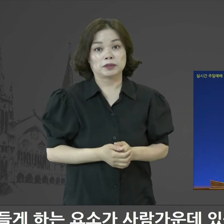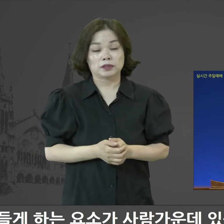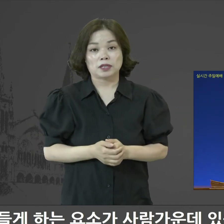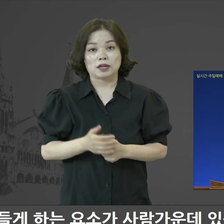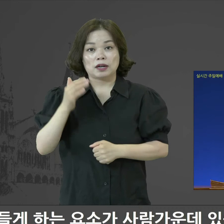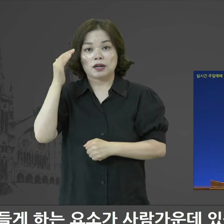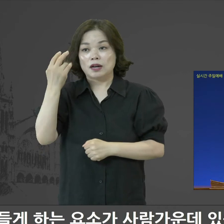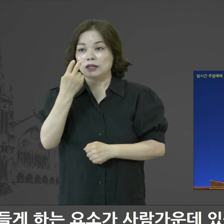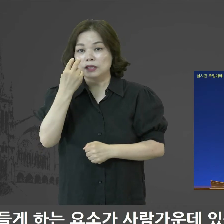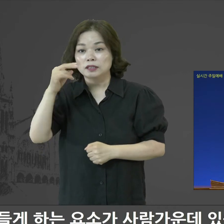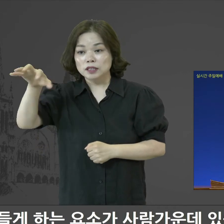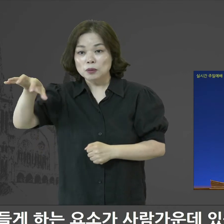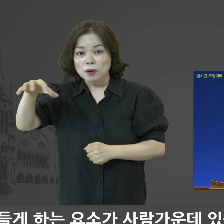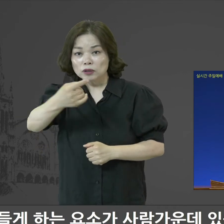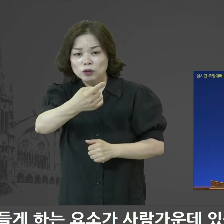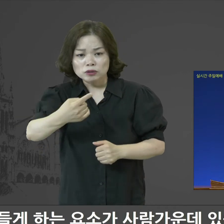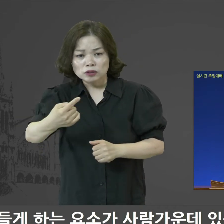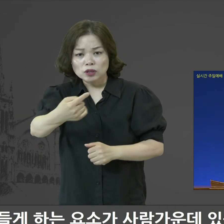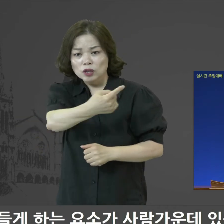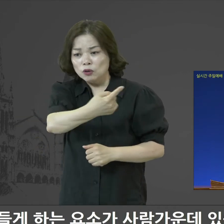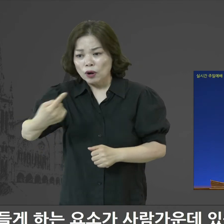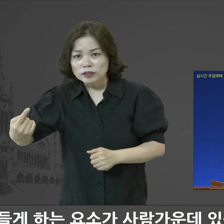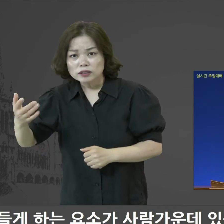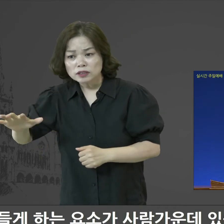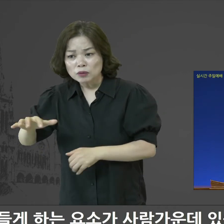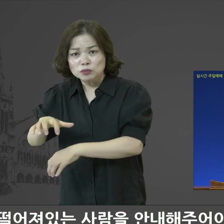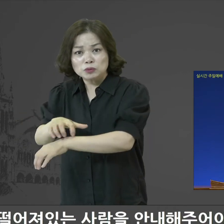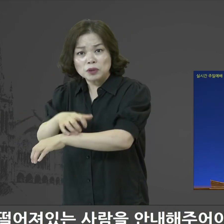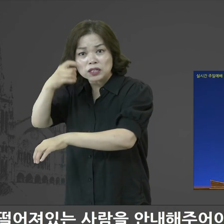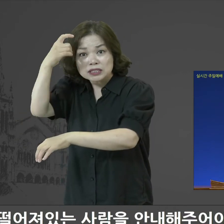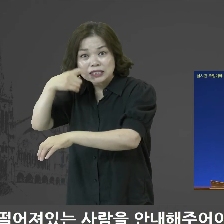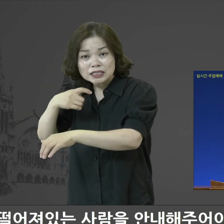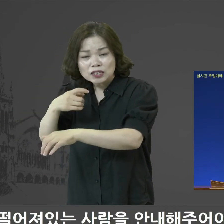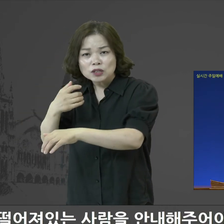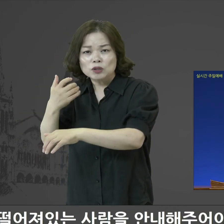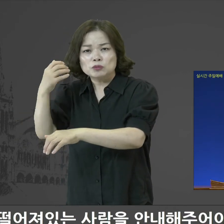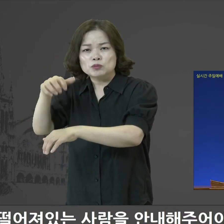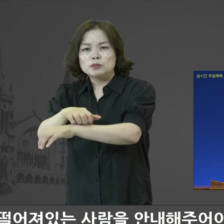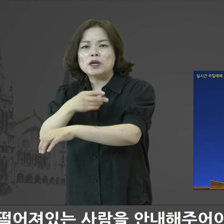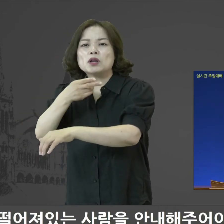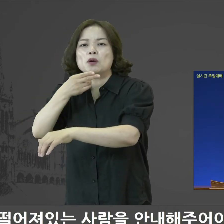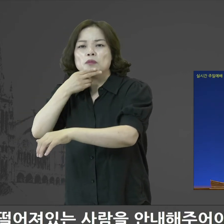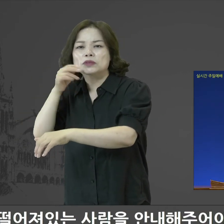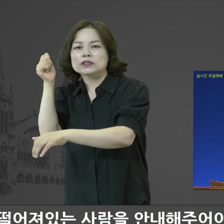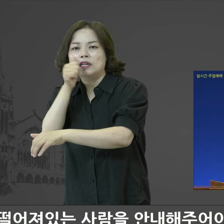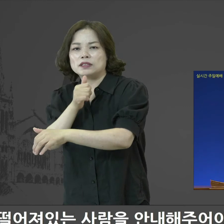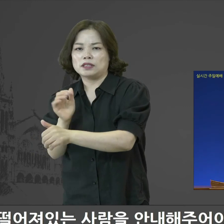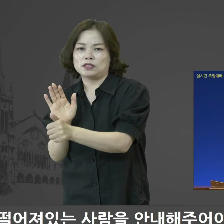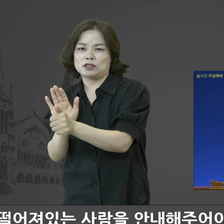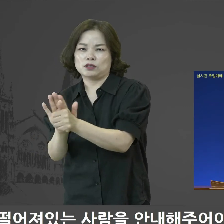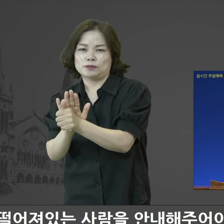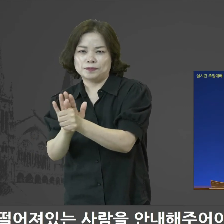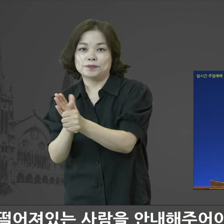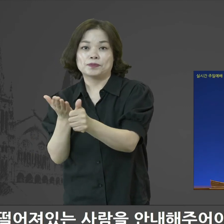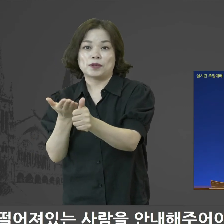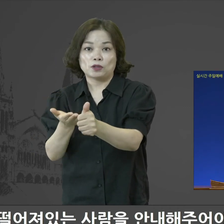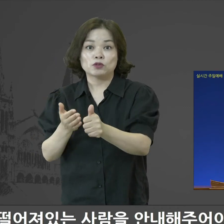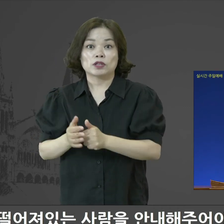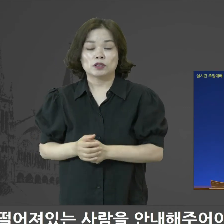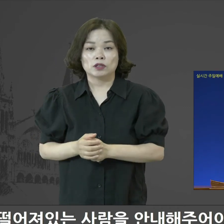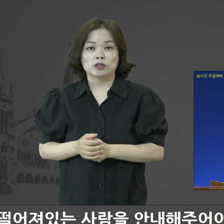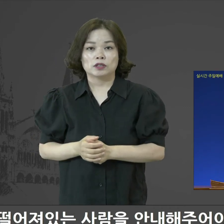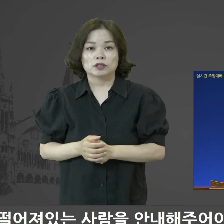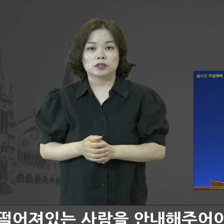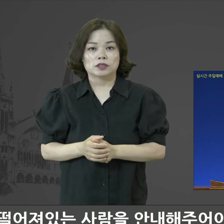하나님의 생명 안에 들어왔는데 뭔가 불편을 느끼는 사람, 이 사람 불편 안 느끼도록 안내해 줘야 되는 겁니다.